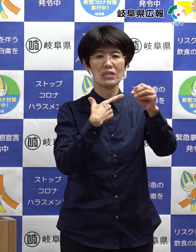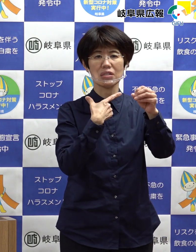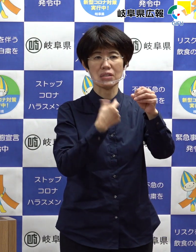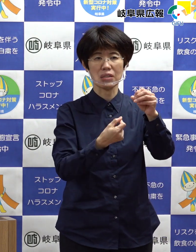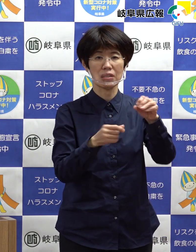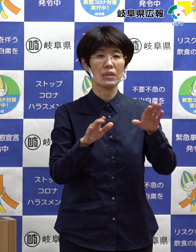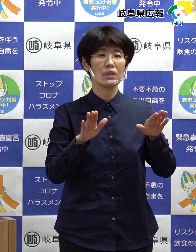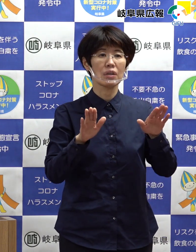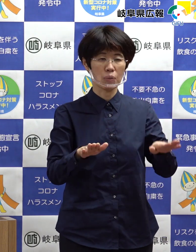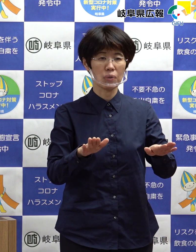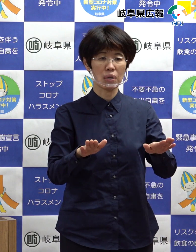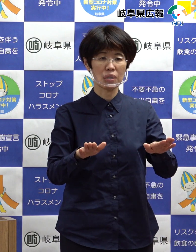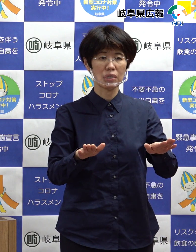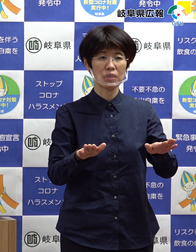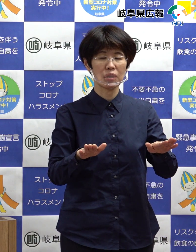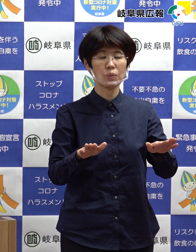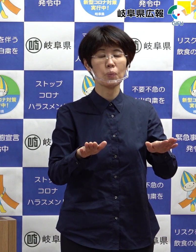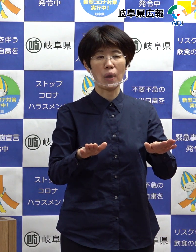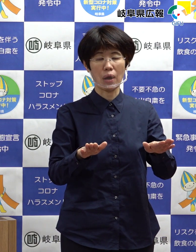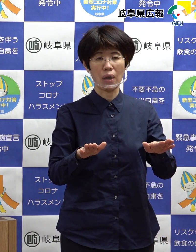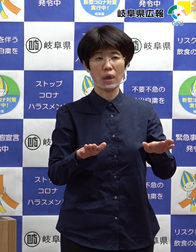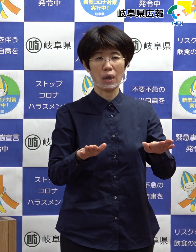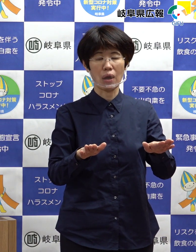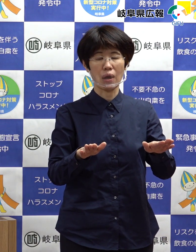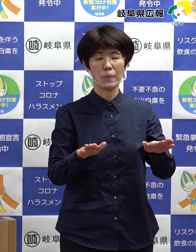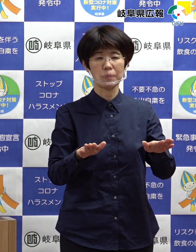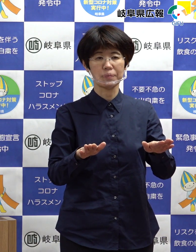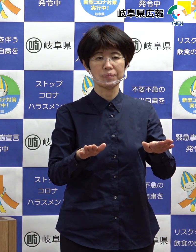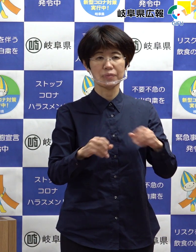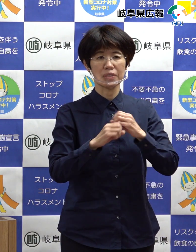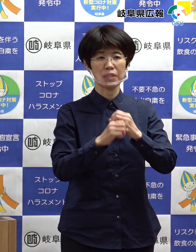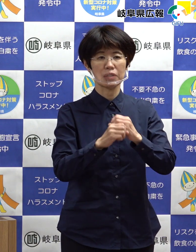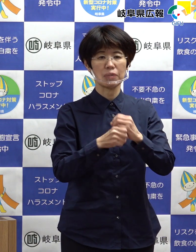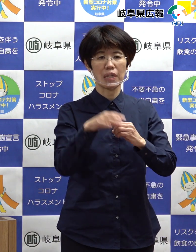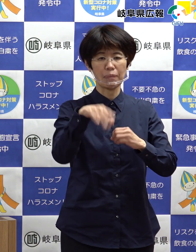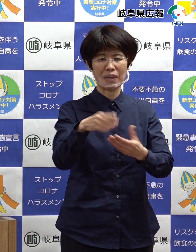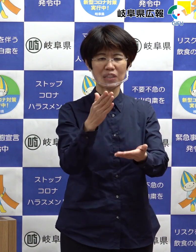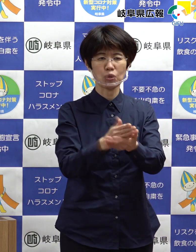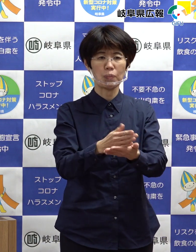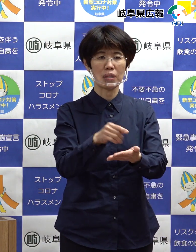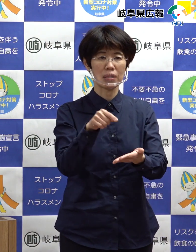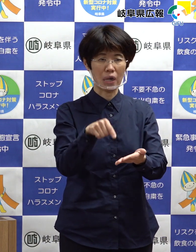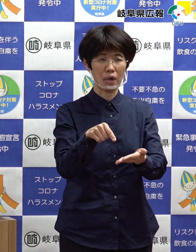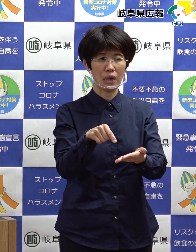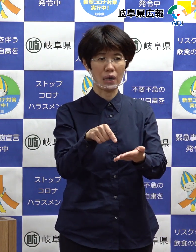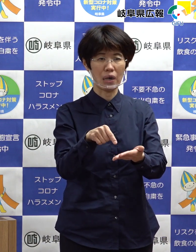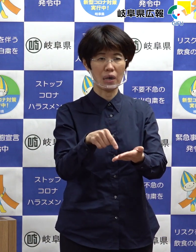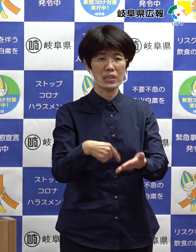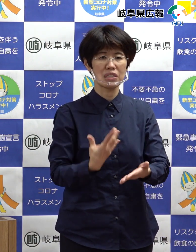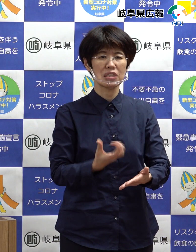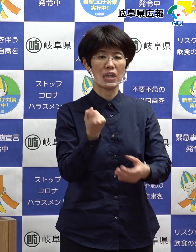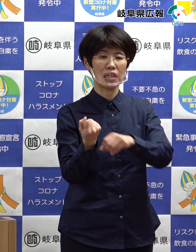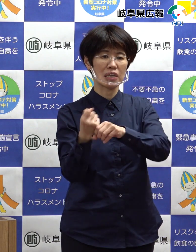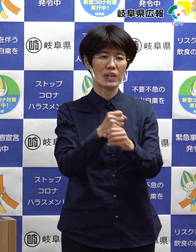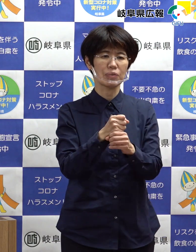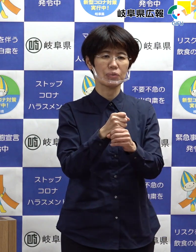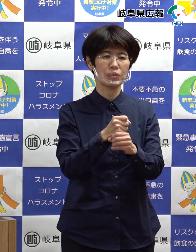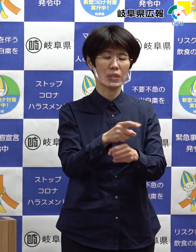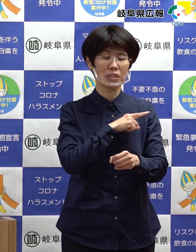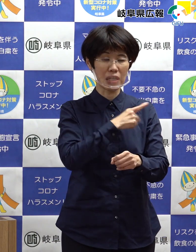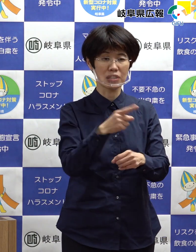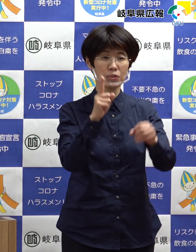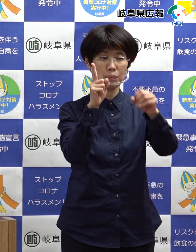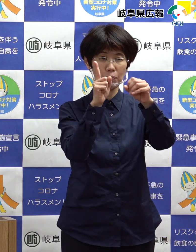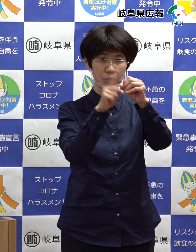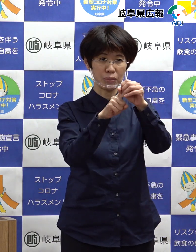今回今このことで、まずは笠松競馬を止めましたんで、やはり信頼回復ということが大事であります